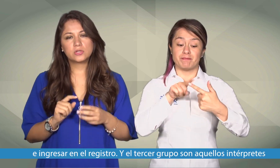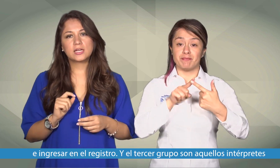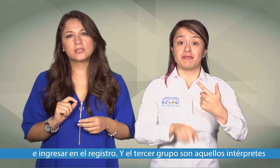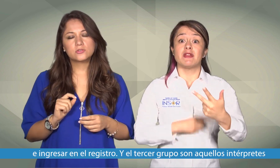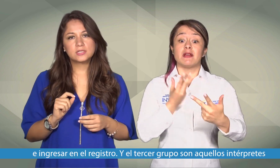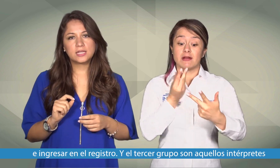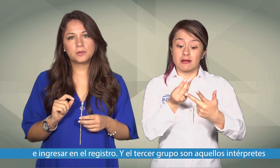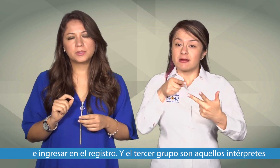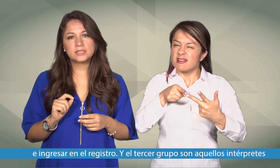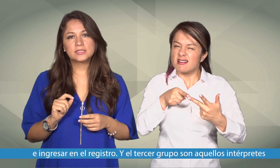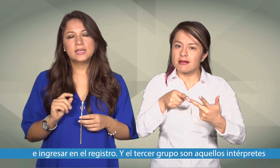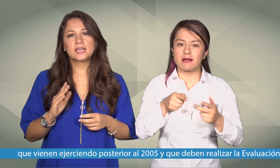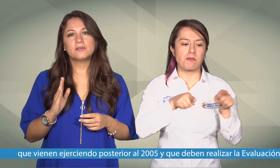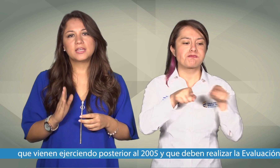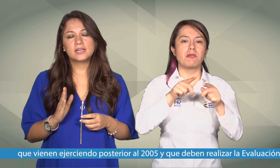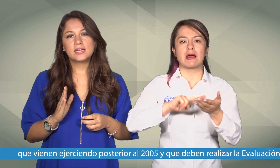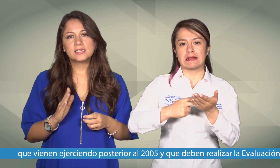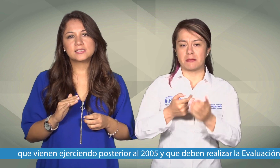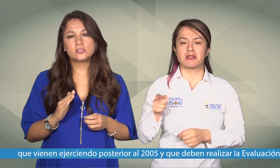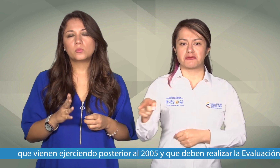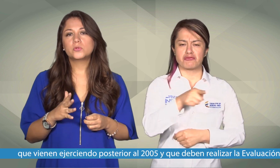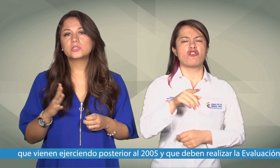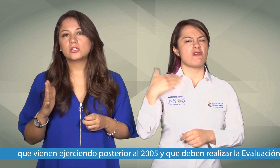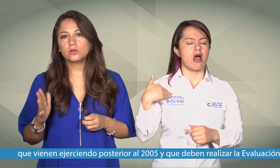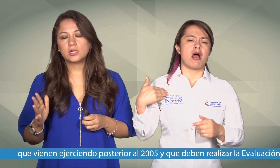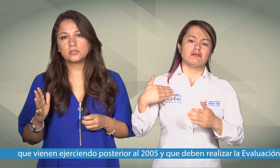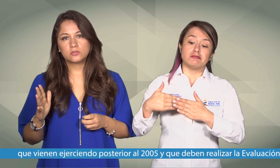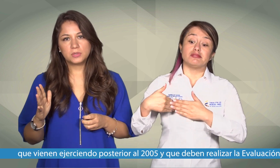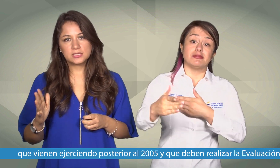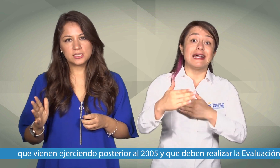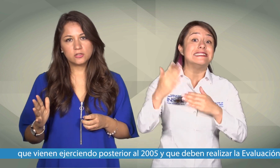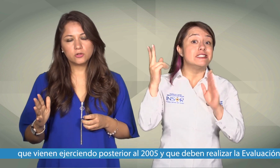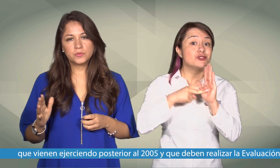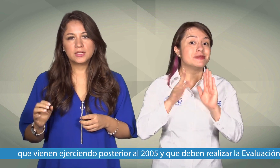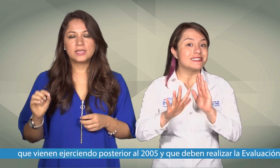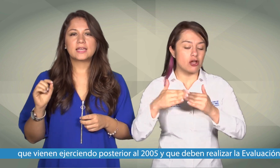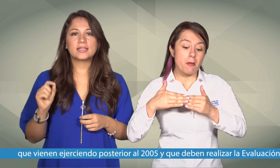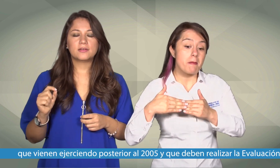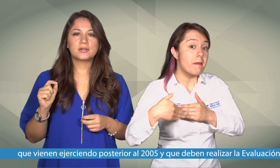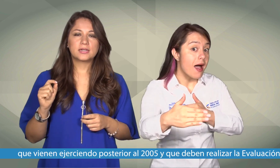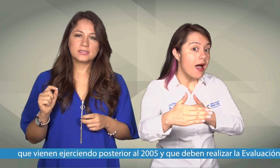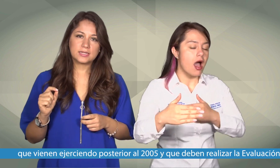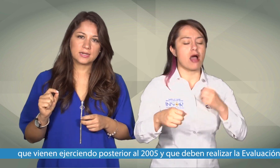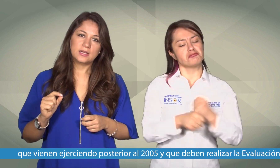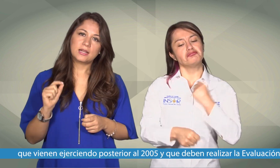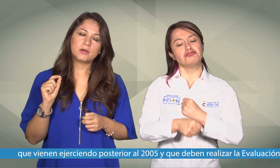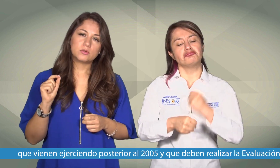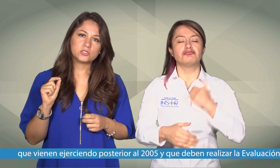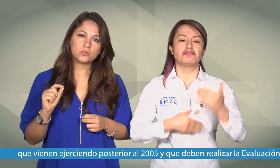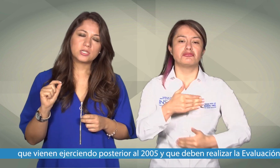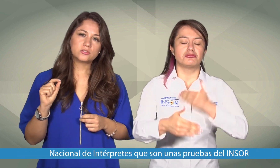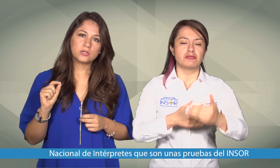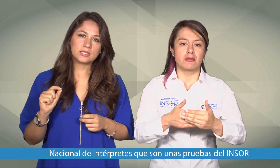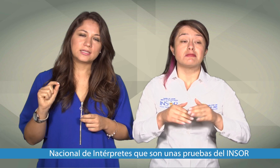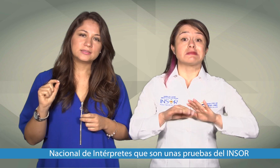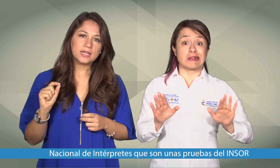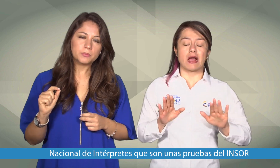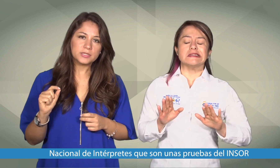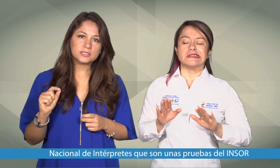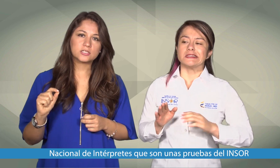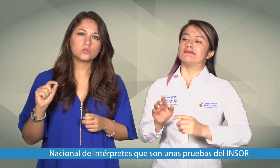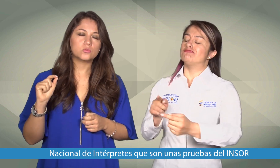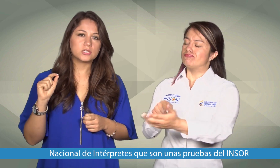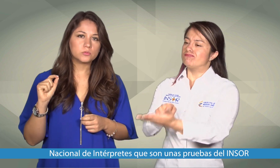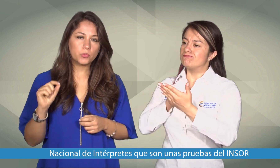grupo son aquellos intérpretes que vienen ejerciendo posterior al 2005 y que deben realizar la evaluación nacional de